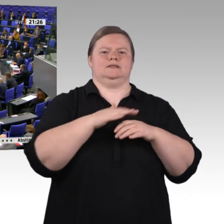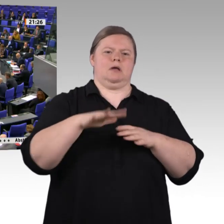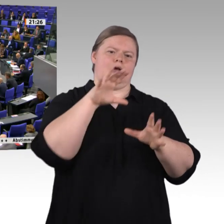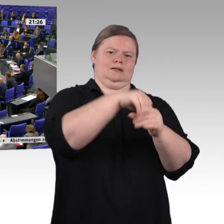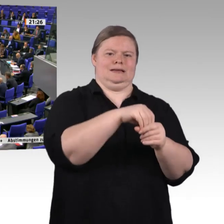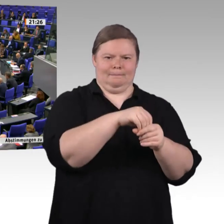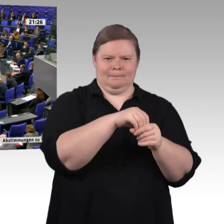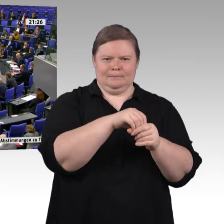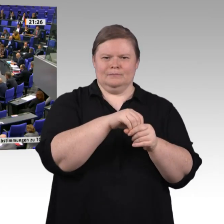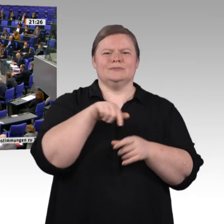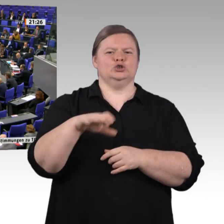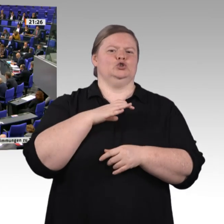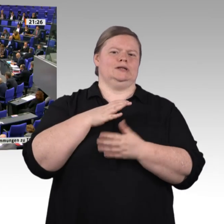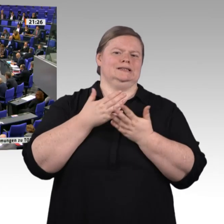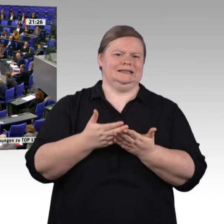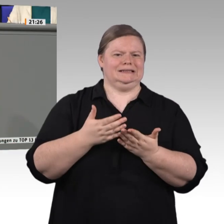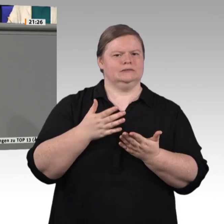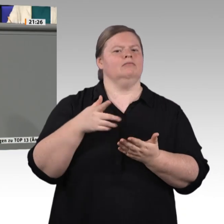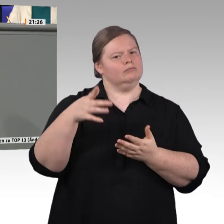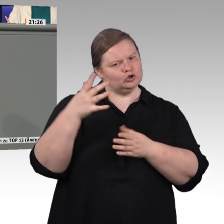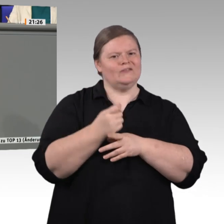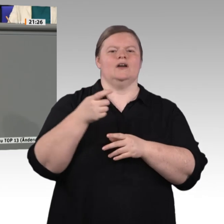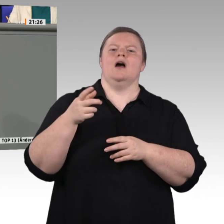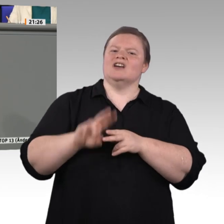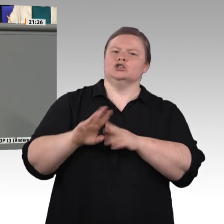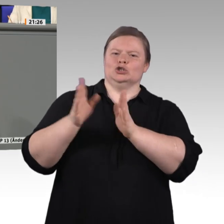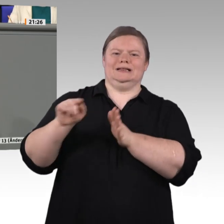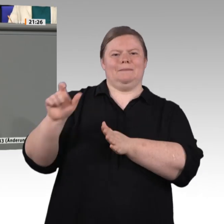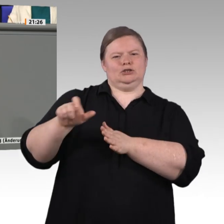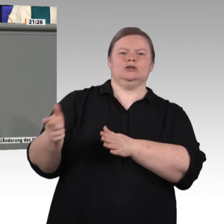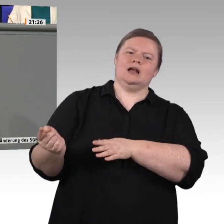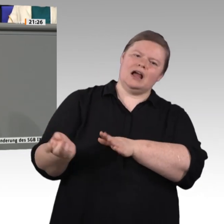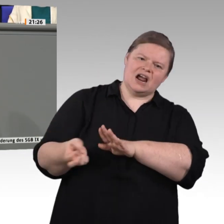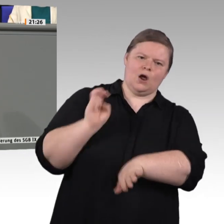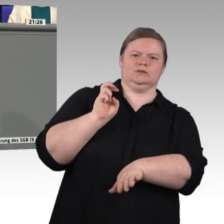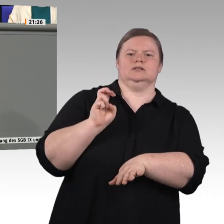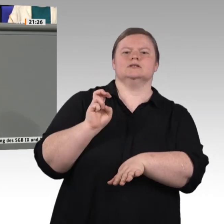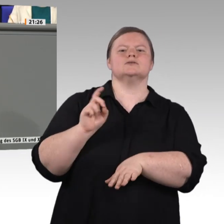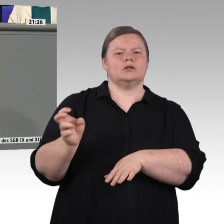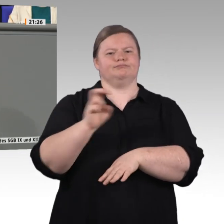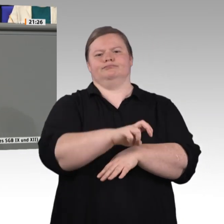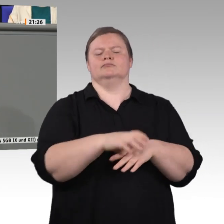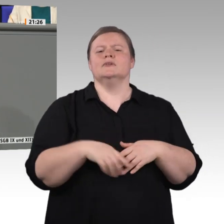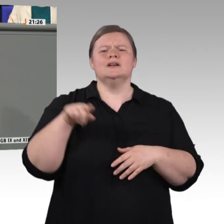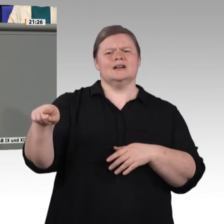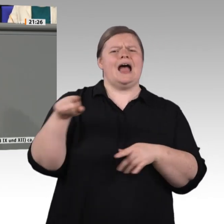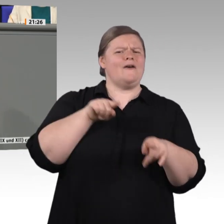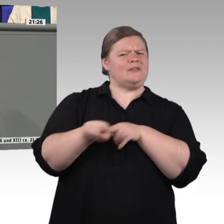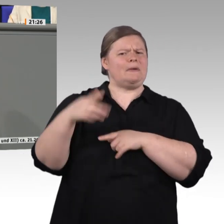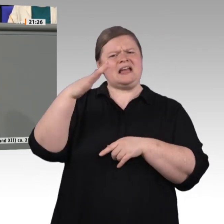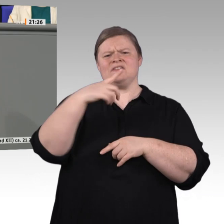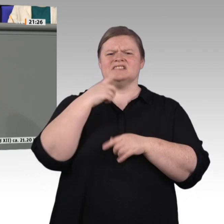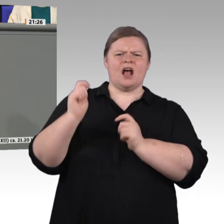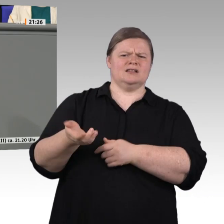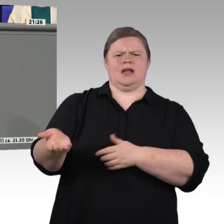auch sagen, meine Zeit ist leider schon bald um. Ja, es ist viel getan worden und